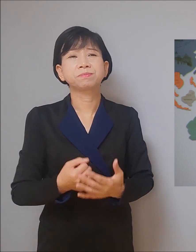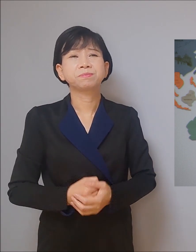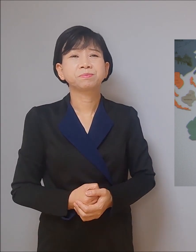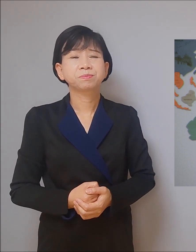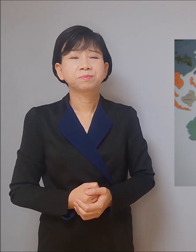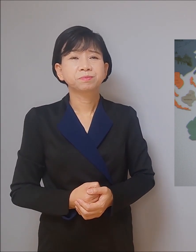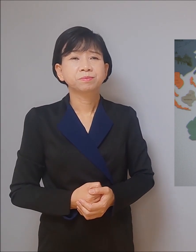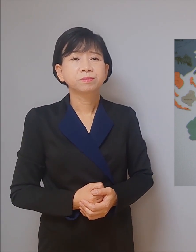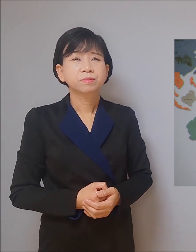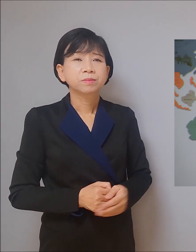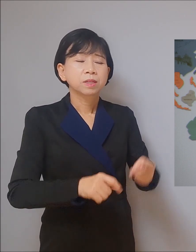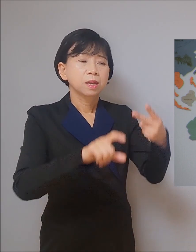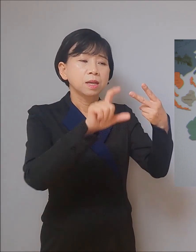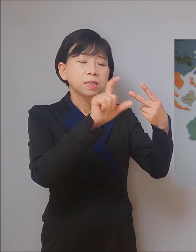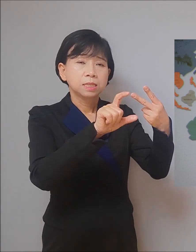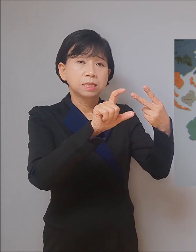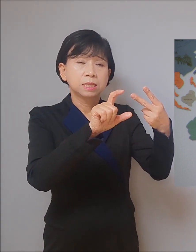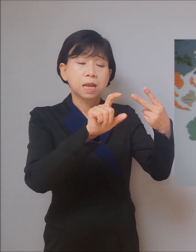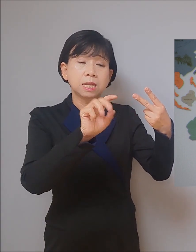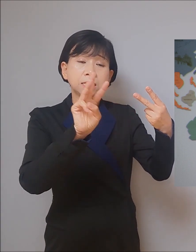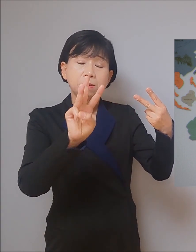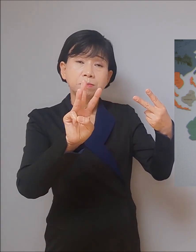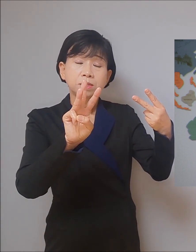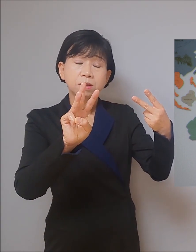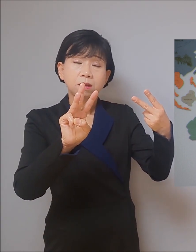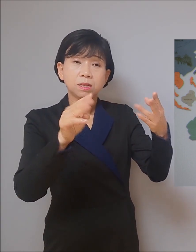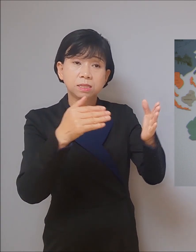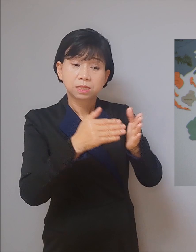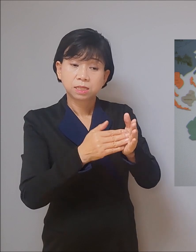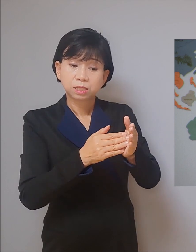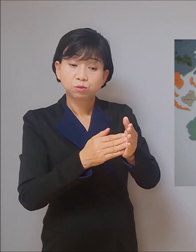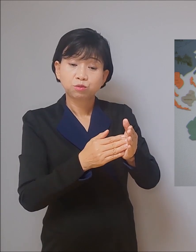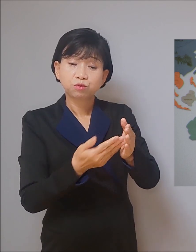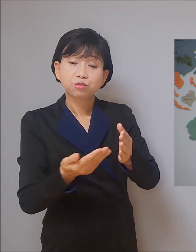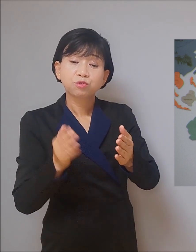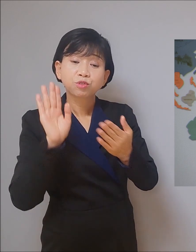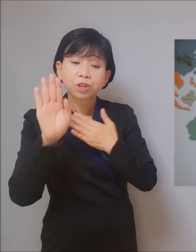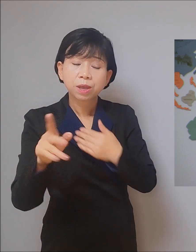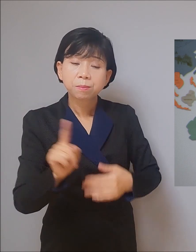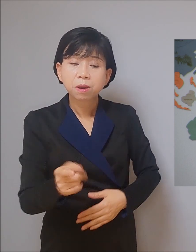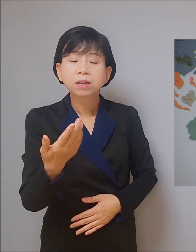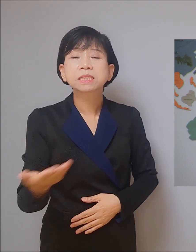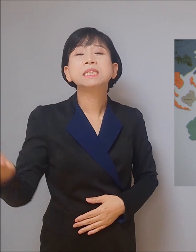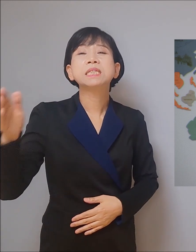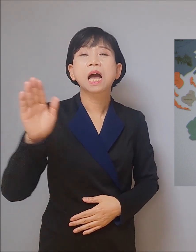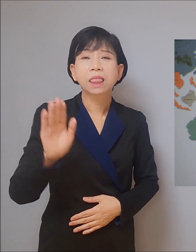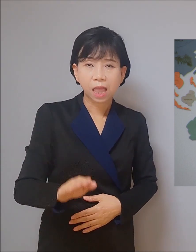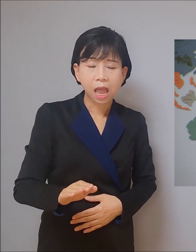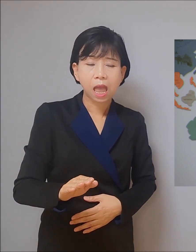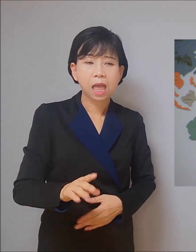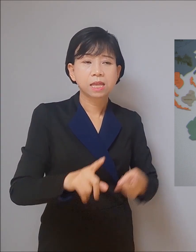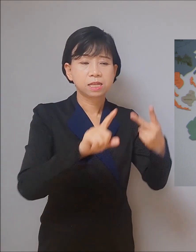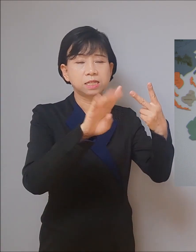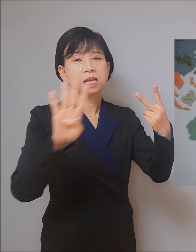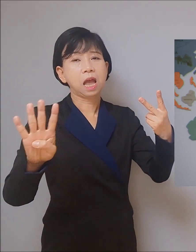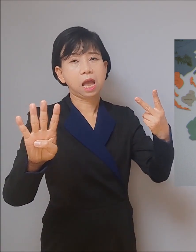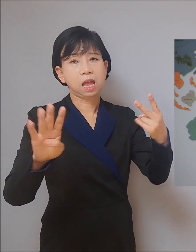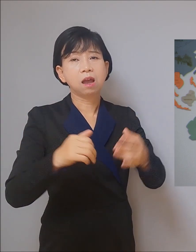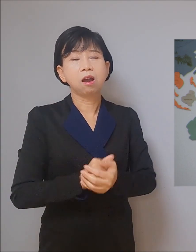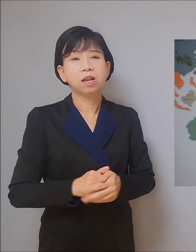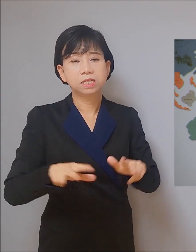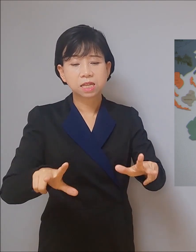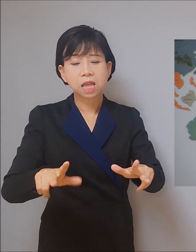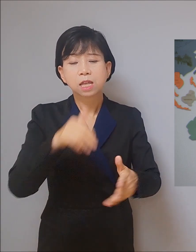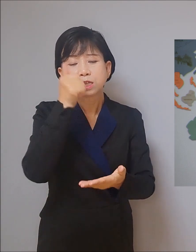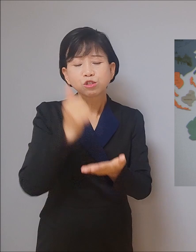4절 앞에는요, 그러나가 있습니다. 영적 감각이 살아났기에 이전처럼 똑같이 죄를 짓지 않습니다. 죄에